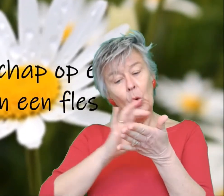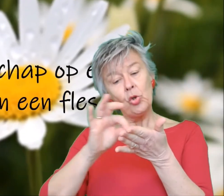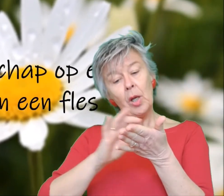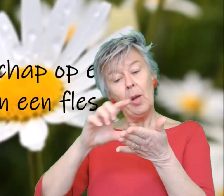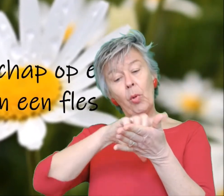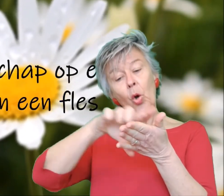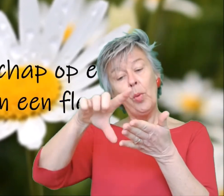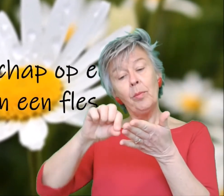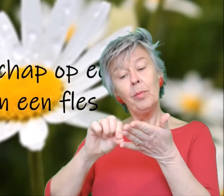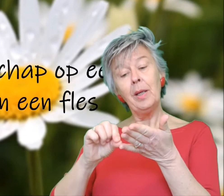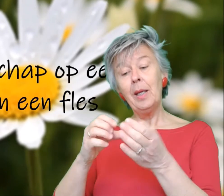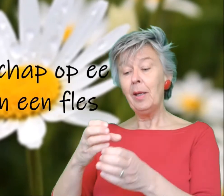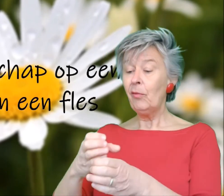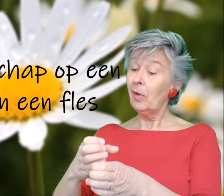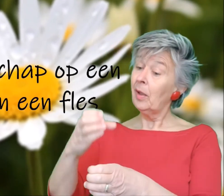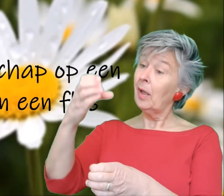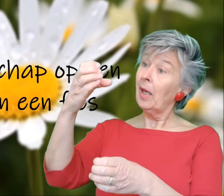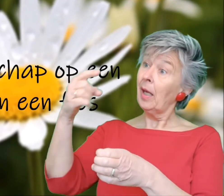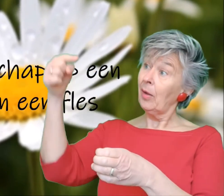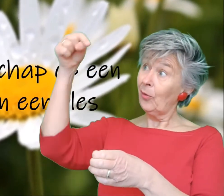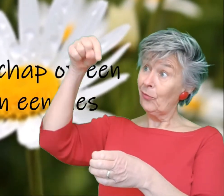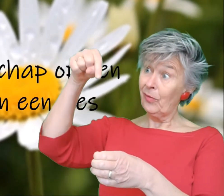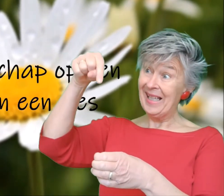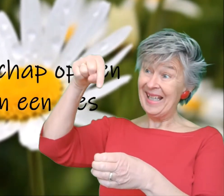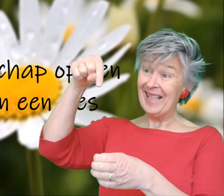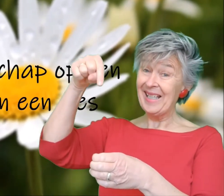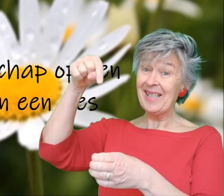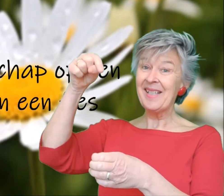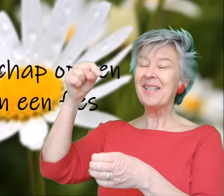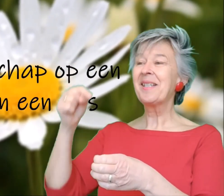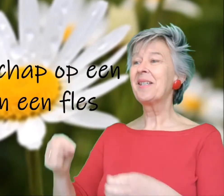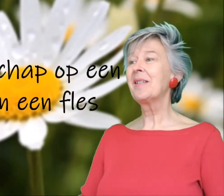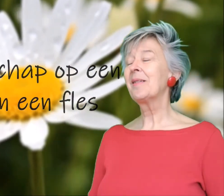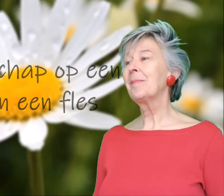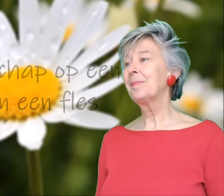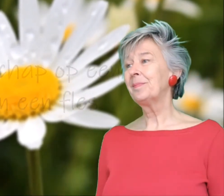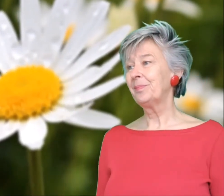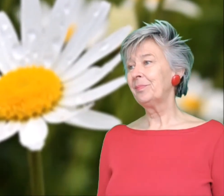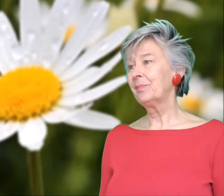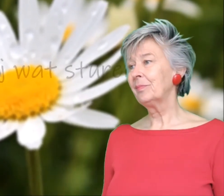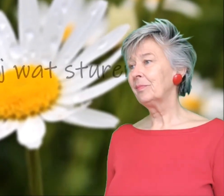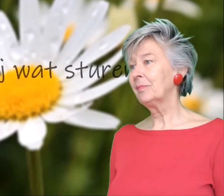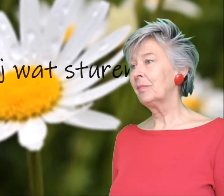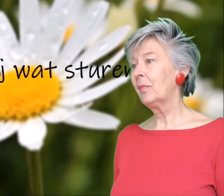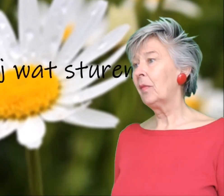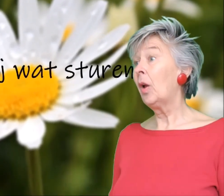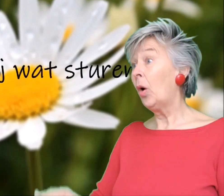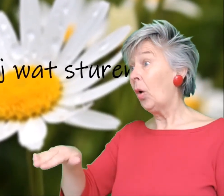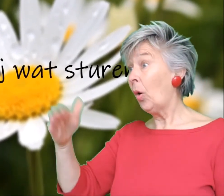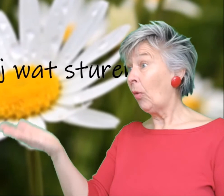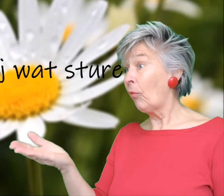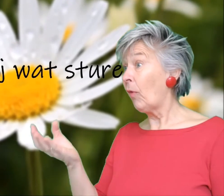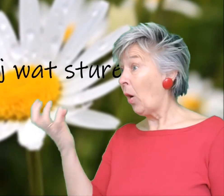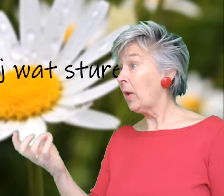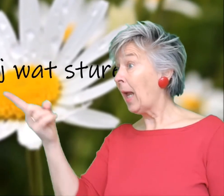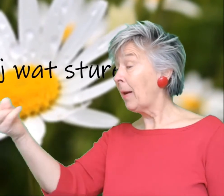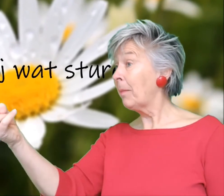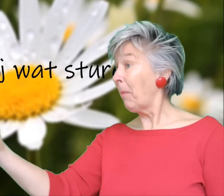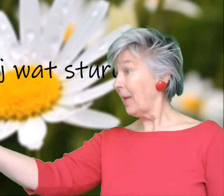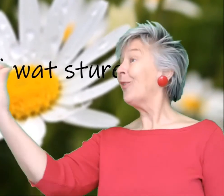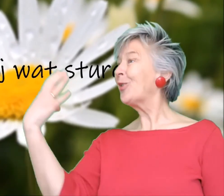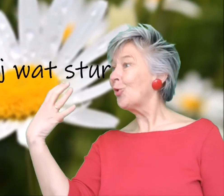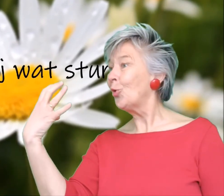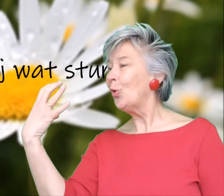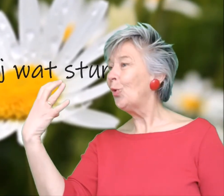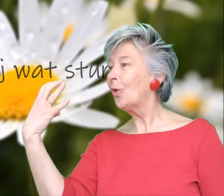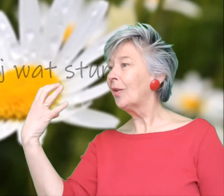Een boodschap op een briefje in een fles. Of wou jij